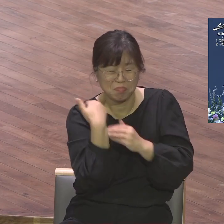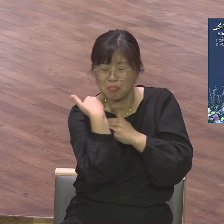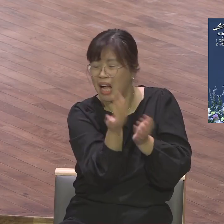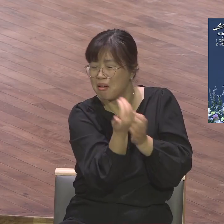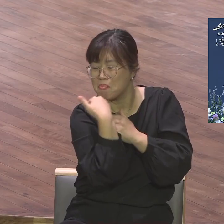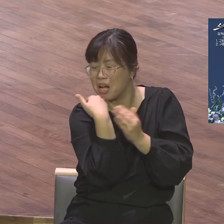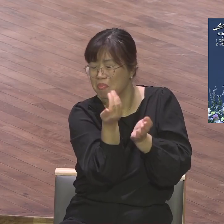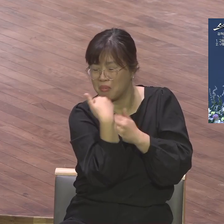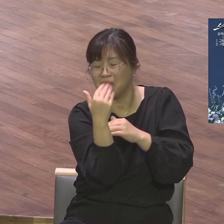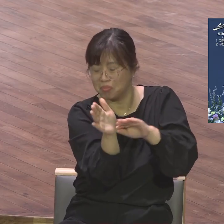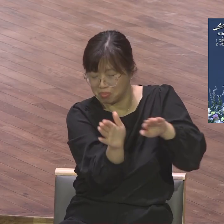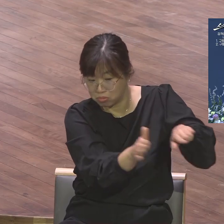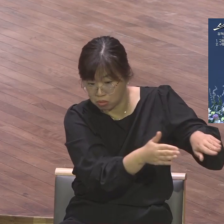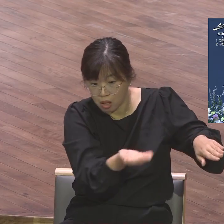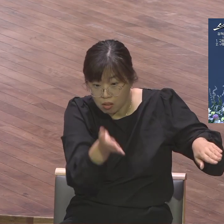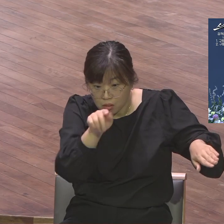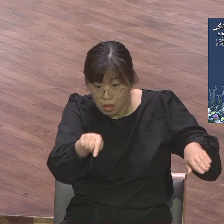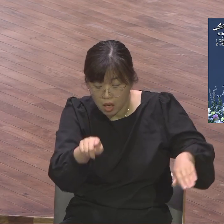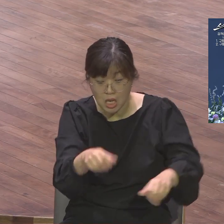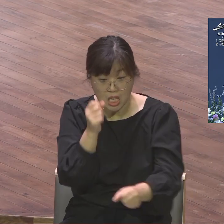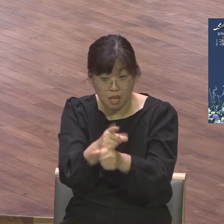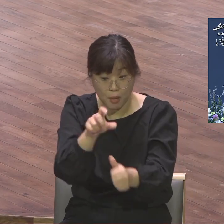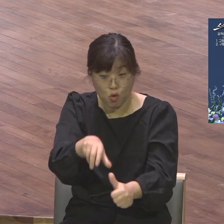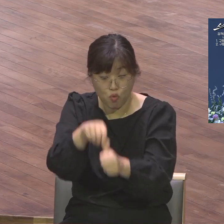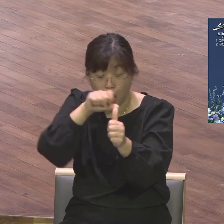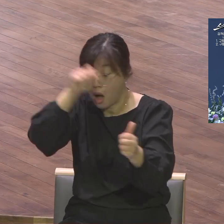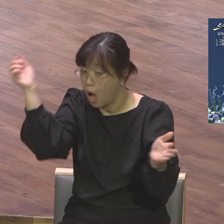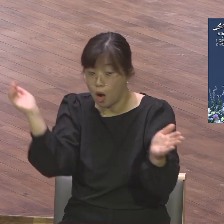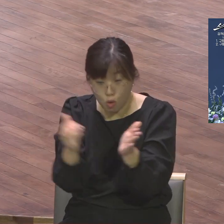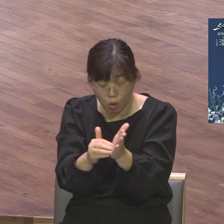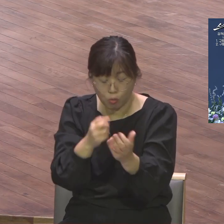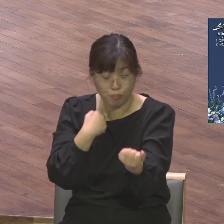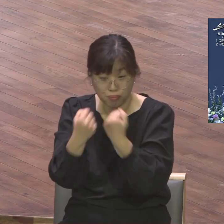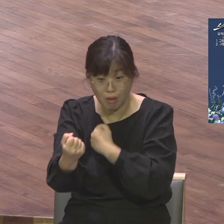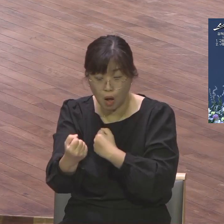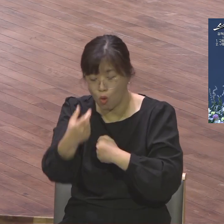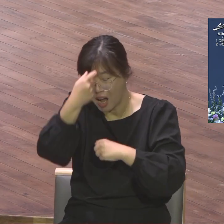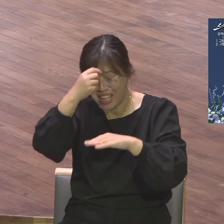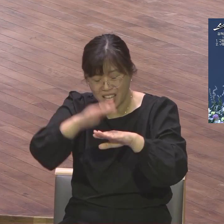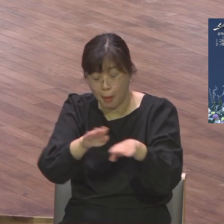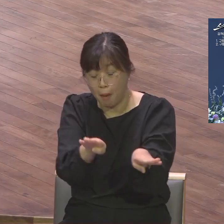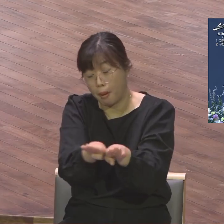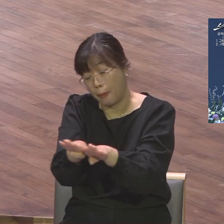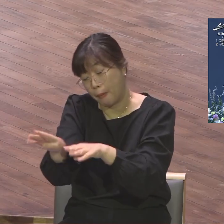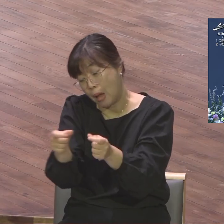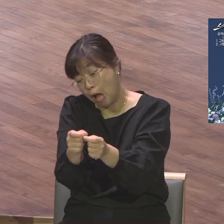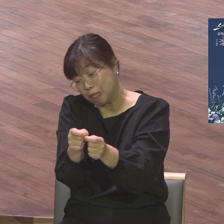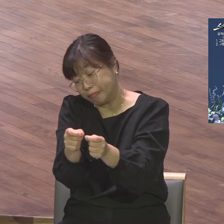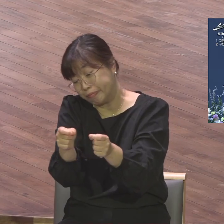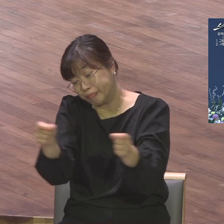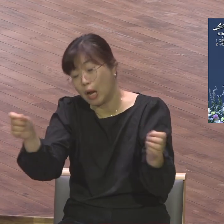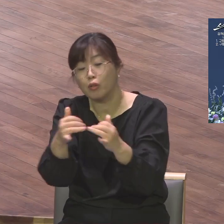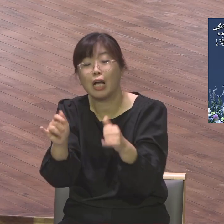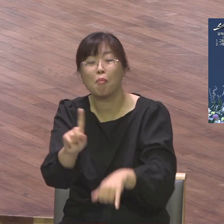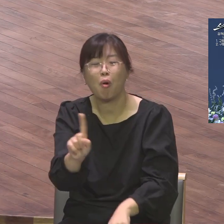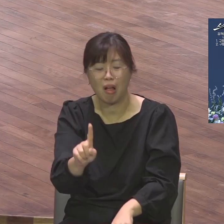못 받도록, 전도 못하도록, 시험 들고 낙심하게 막 힘 다